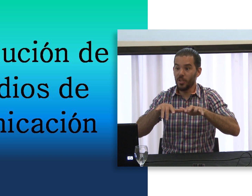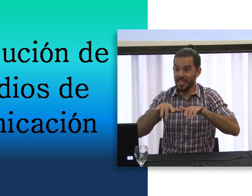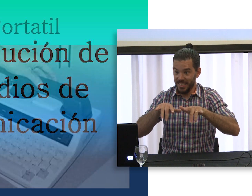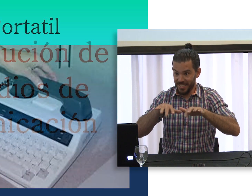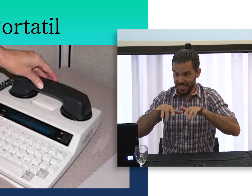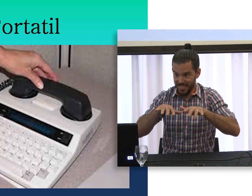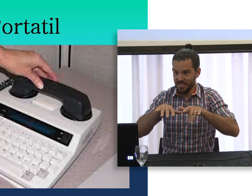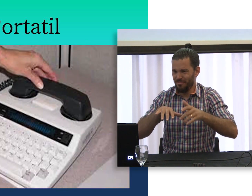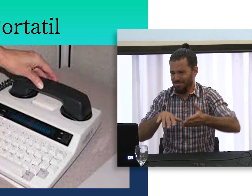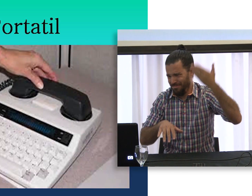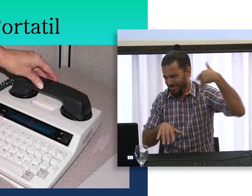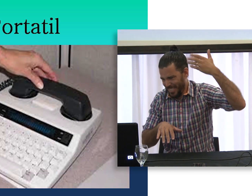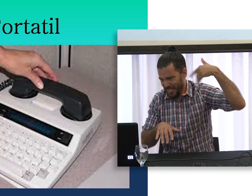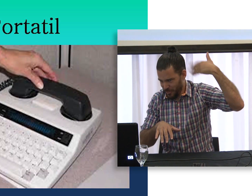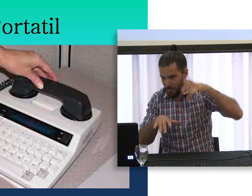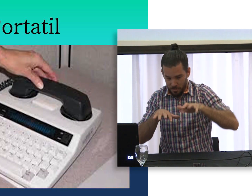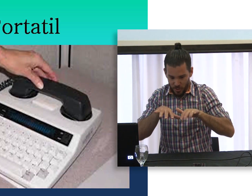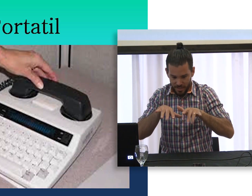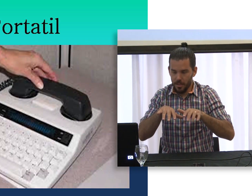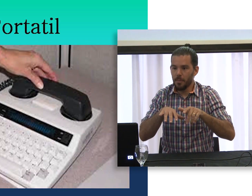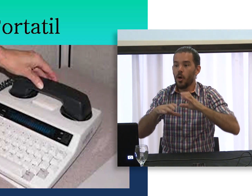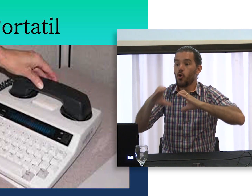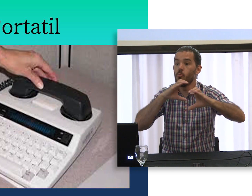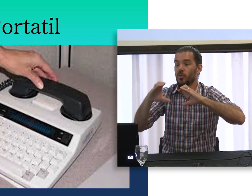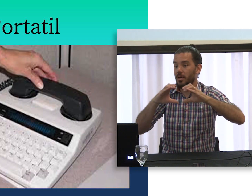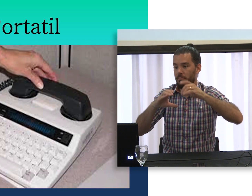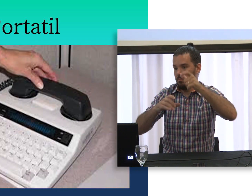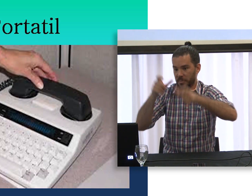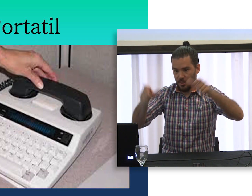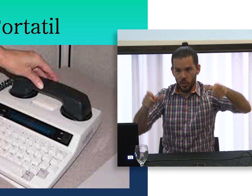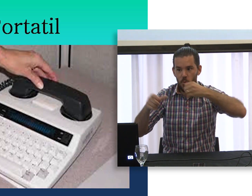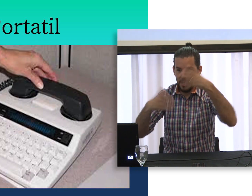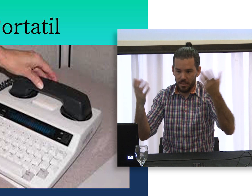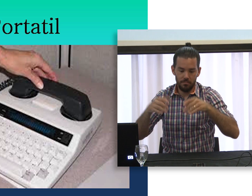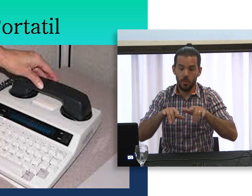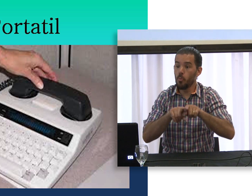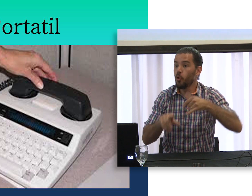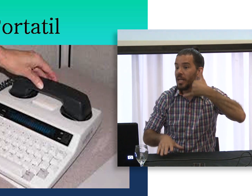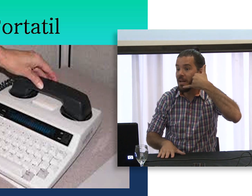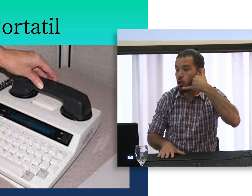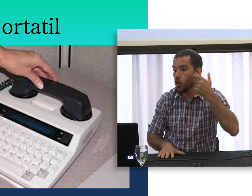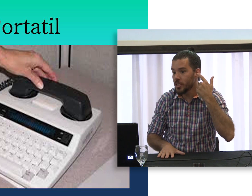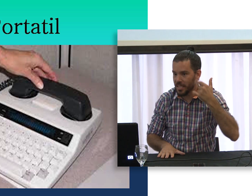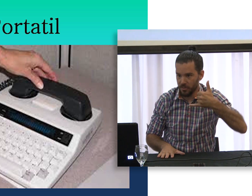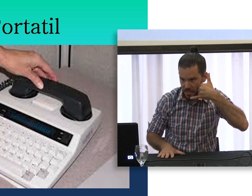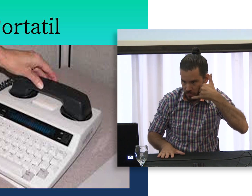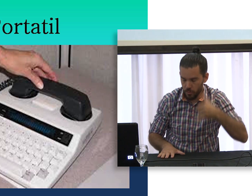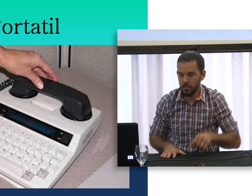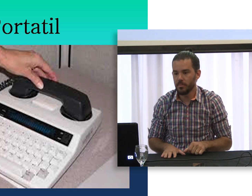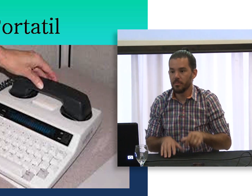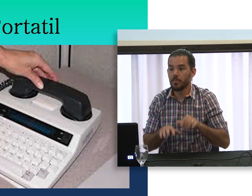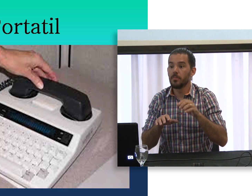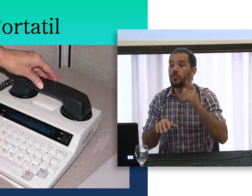Lo primero que hubo fue el teléfono para sordos, para poder comunicarse con cualquier persona. Era como un teléfono común de los